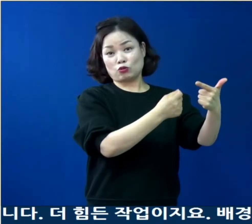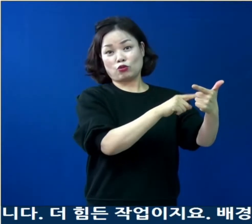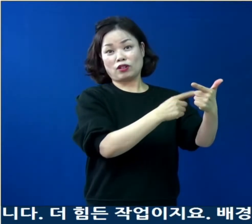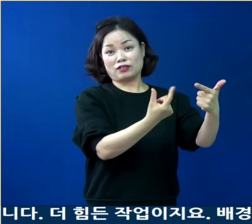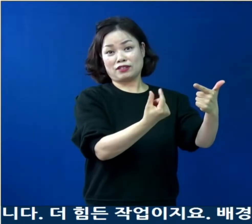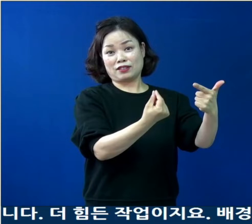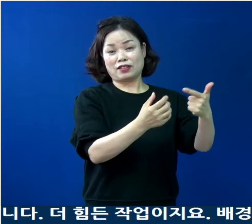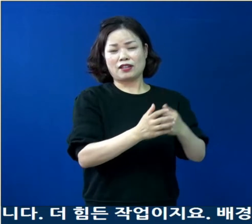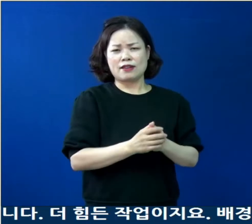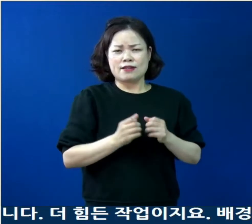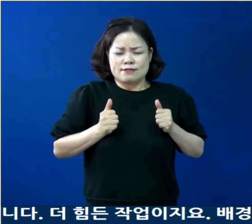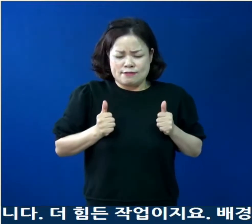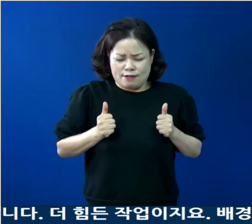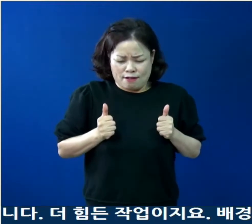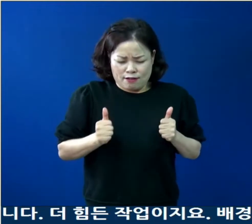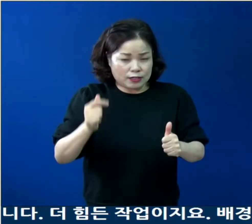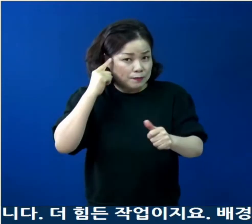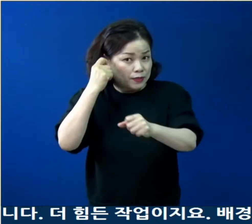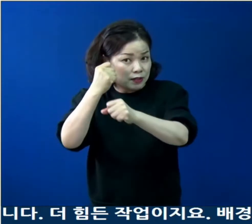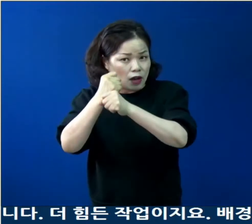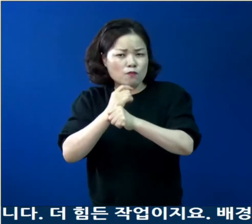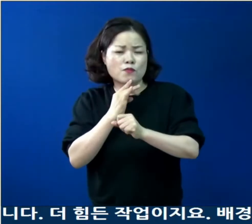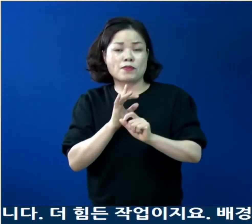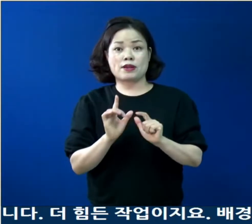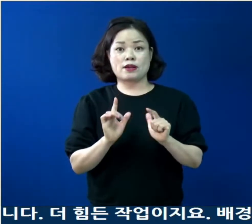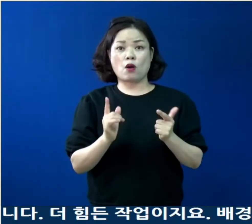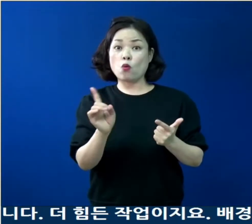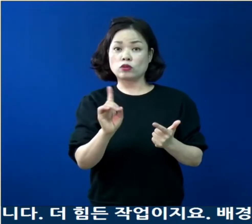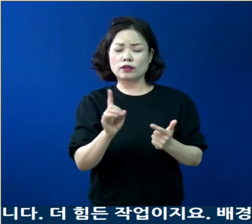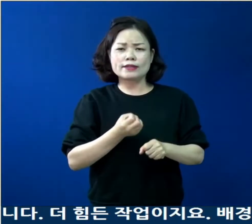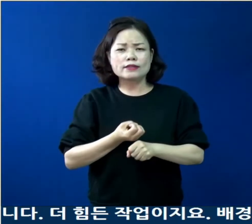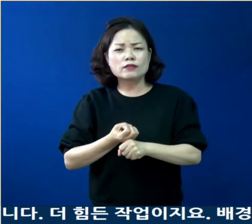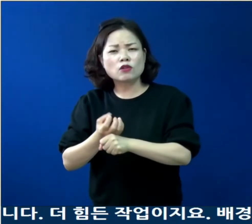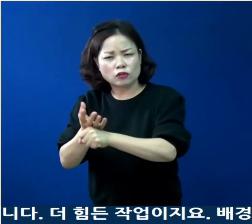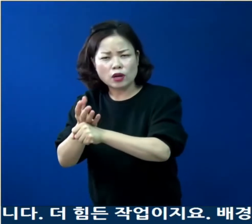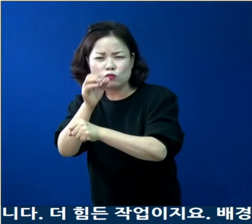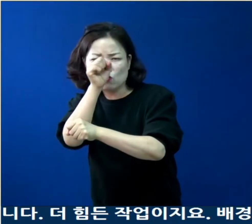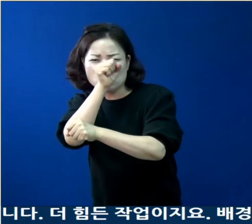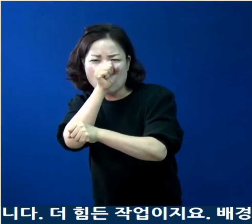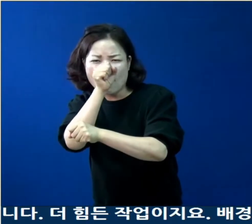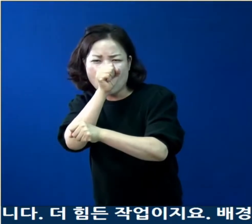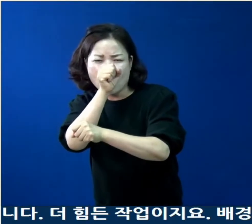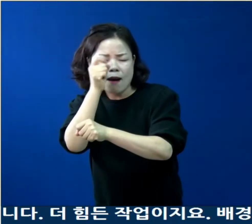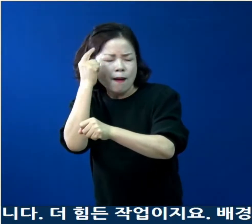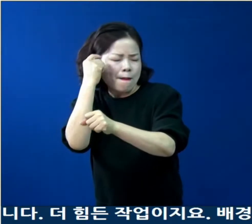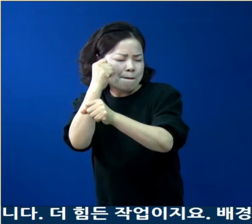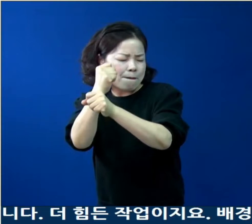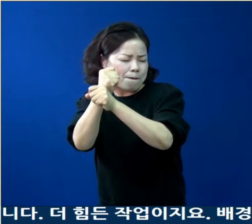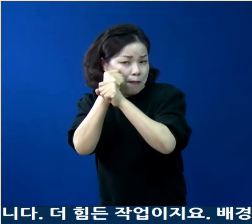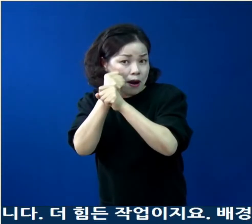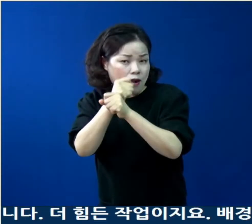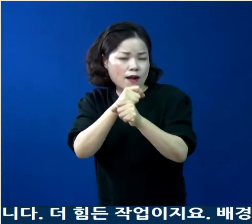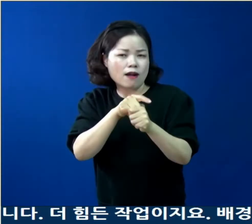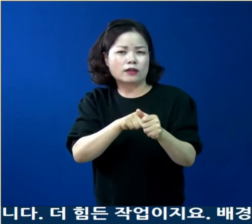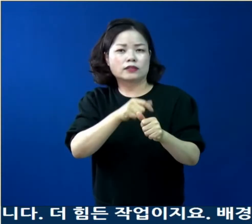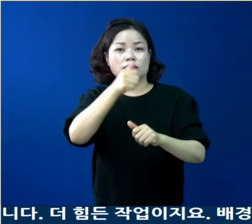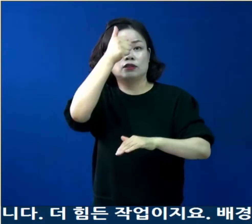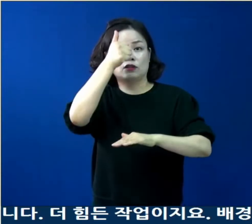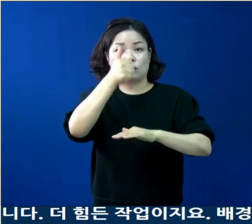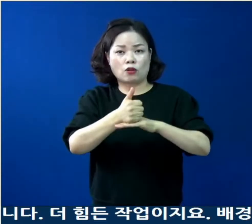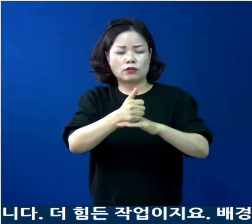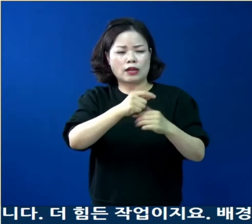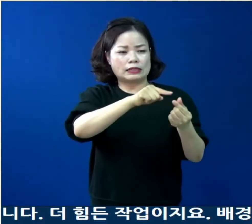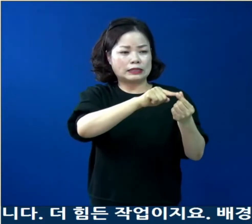생각합니다. 열심히 연구해서 알았을 뿐만 아니라 어떻게 전달하면 좋을까 많이 연구한 결과 이렇게 글을 쓸 수